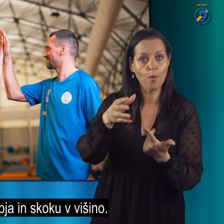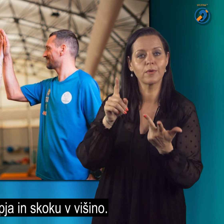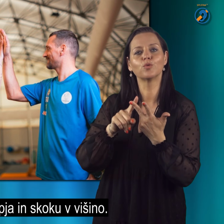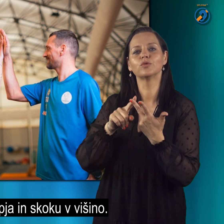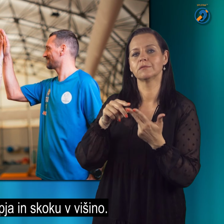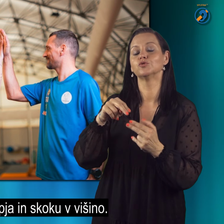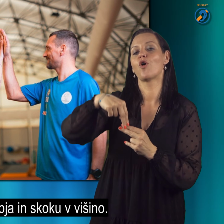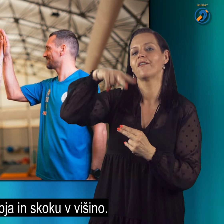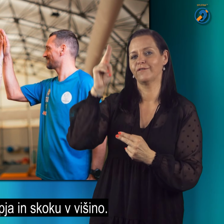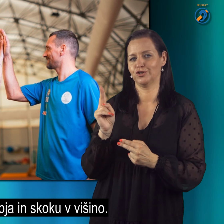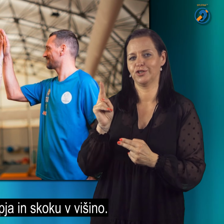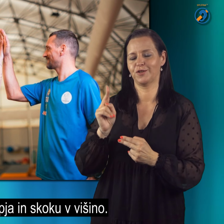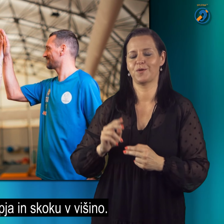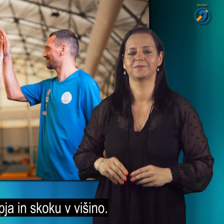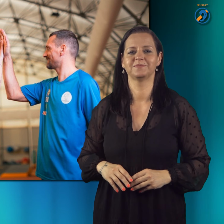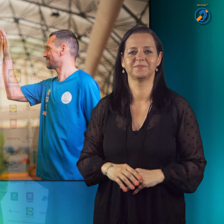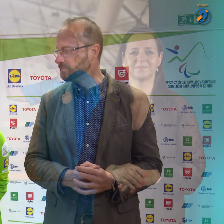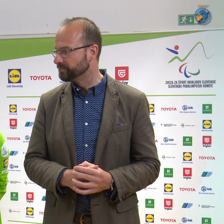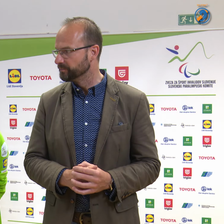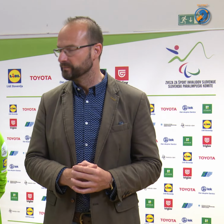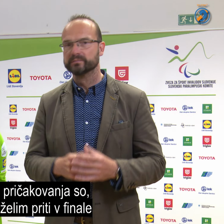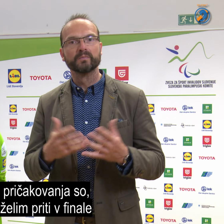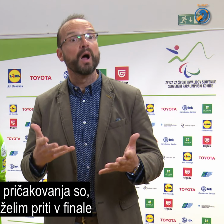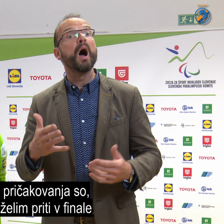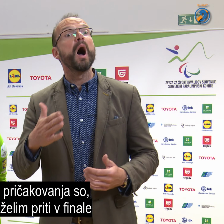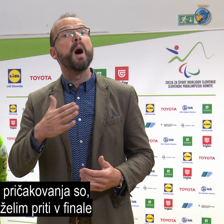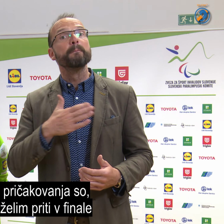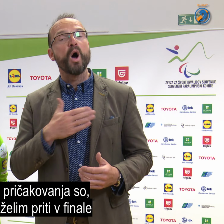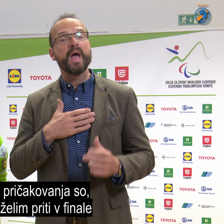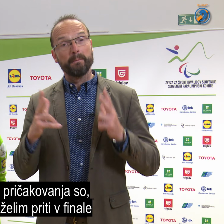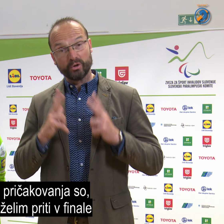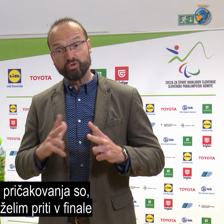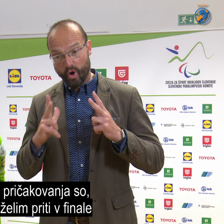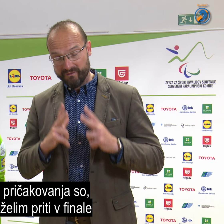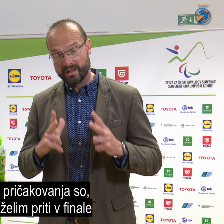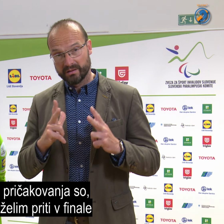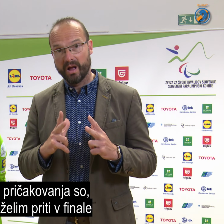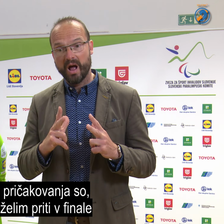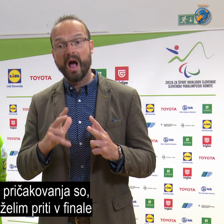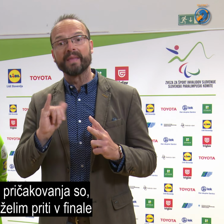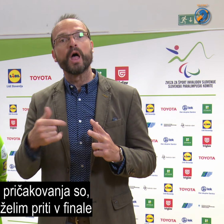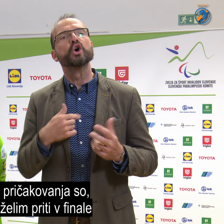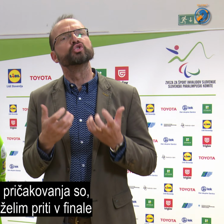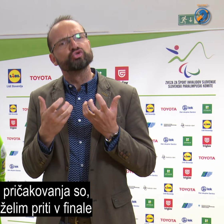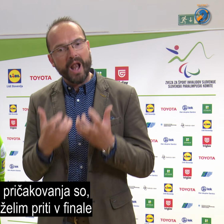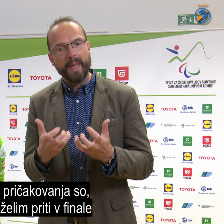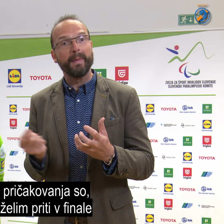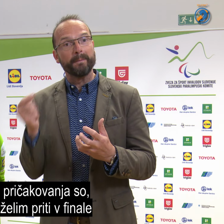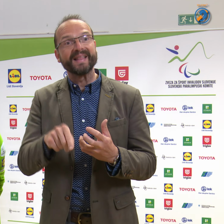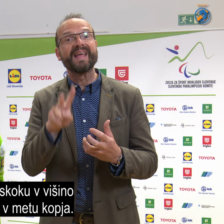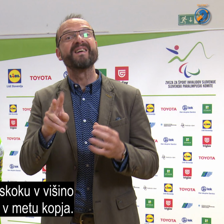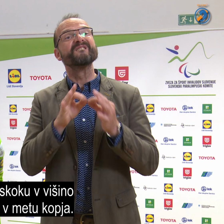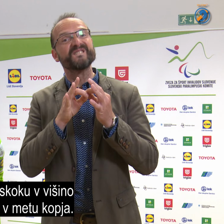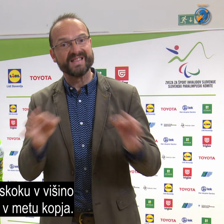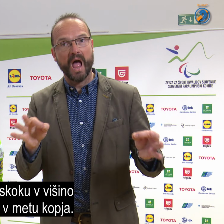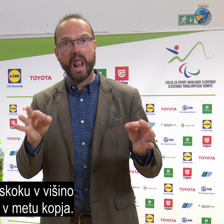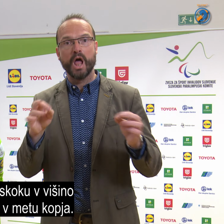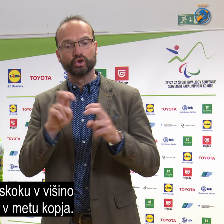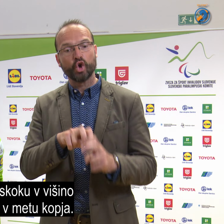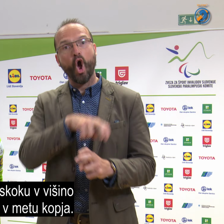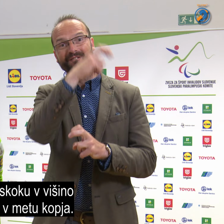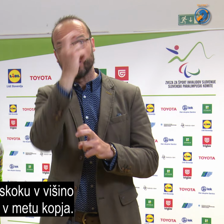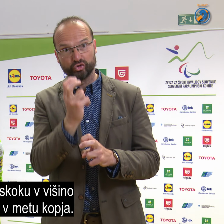in skoku v višino. Moje pričakovanja so, da si želim priti v finale v skoku v